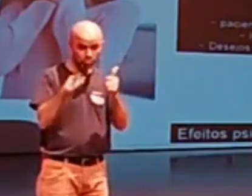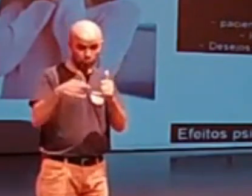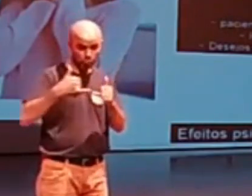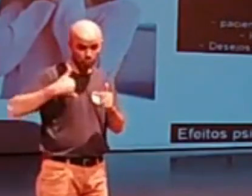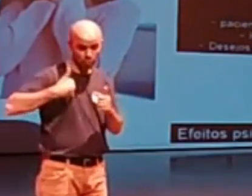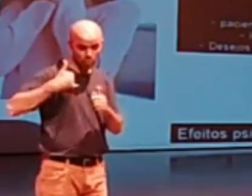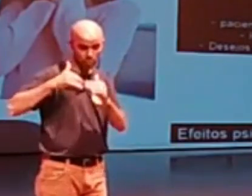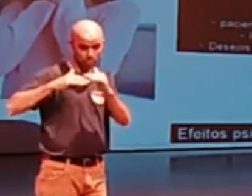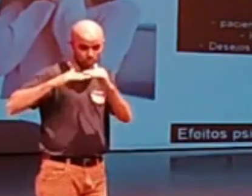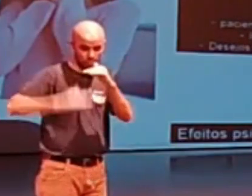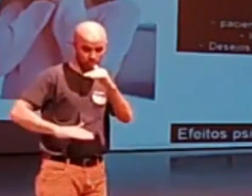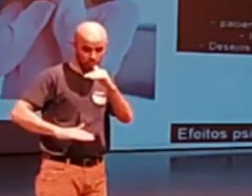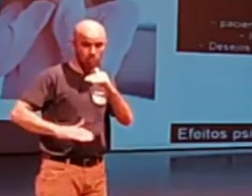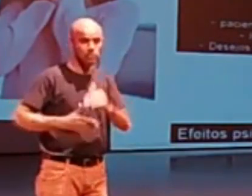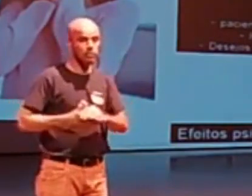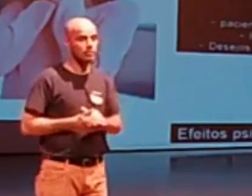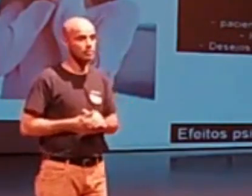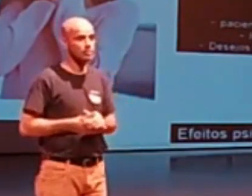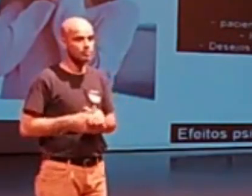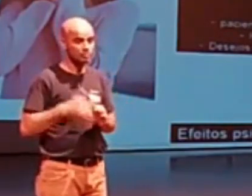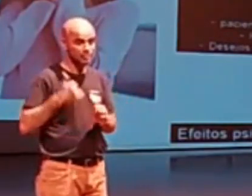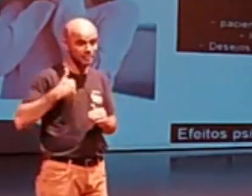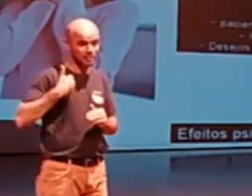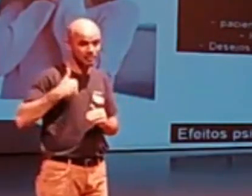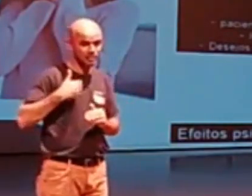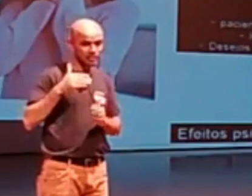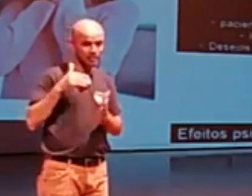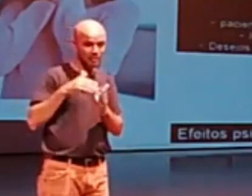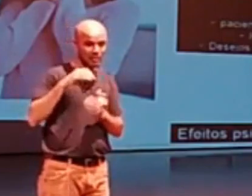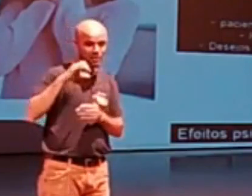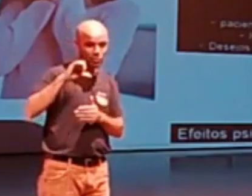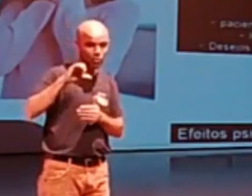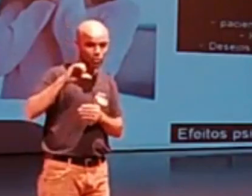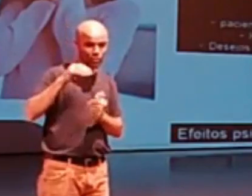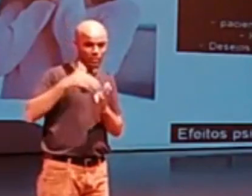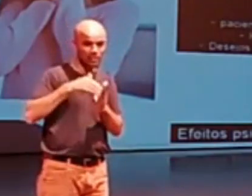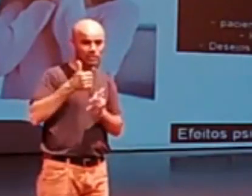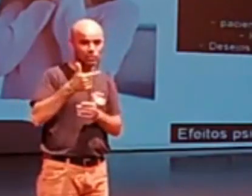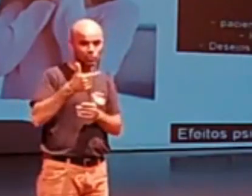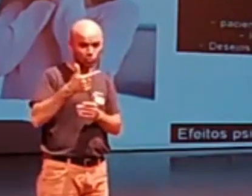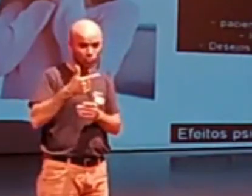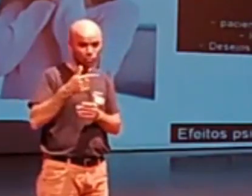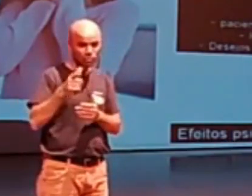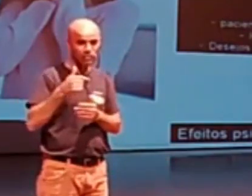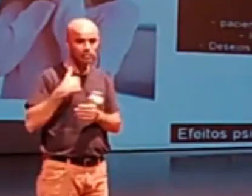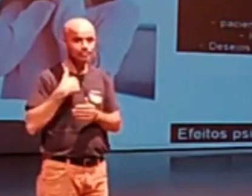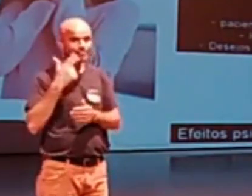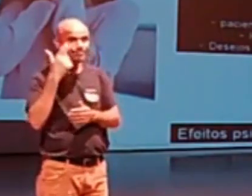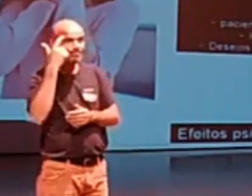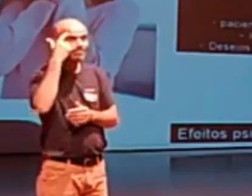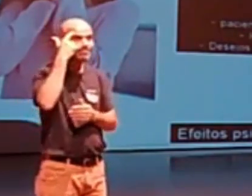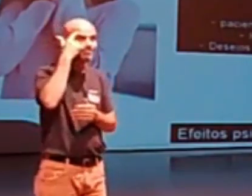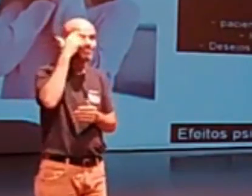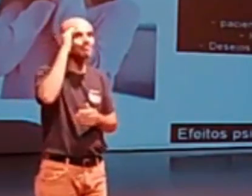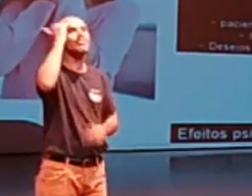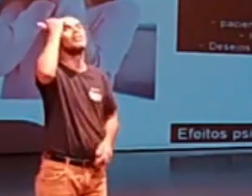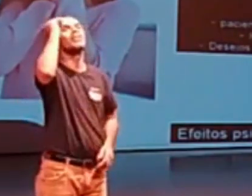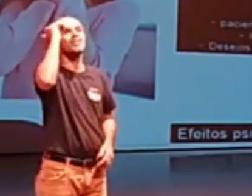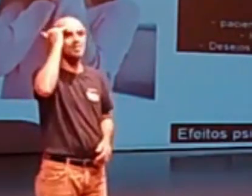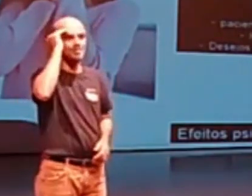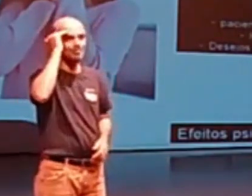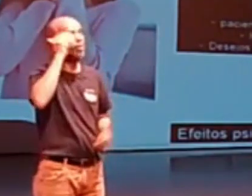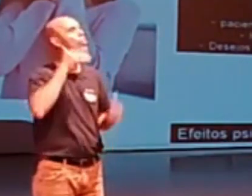Mas a criança, nessa idade, 9, 10, 11, 12 anos, ela já tem capacidade de discernir riscos. Ela também